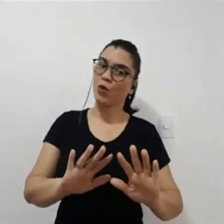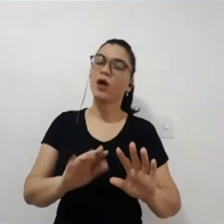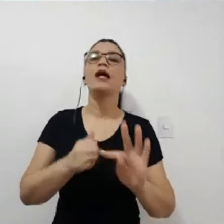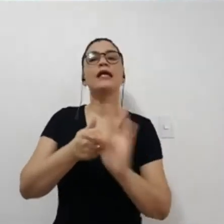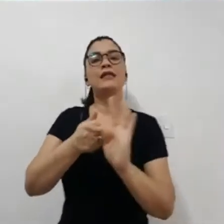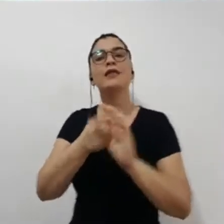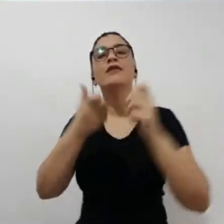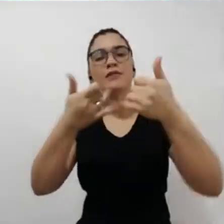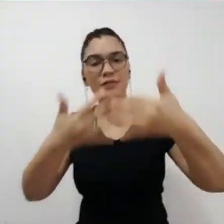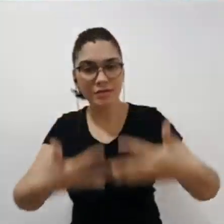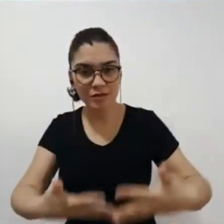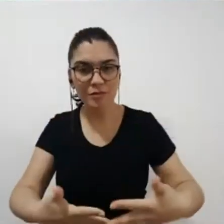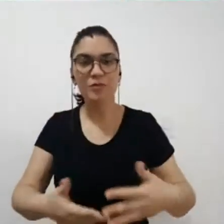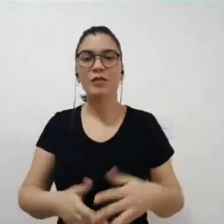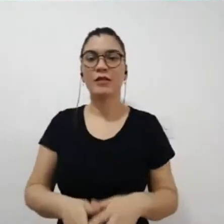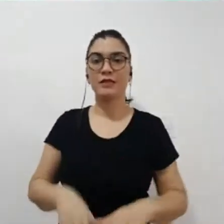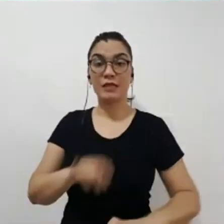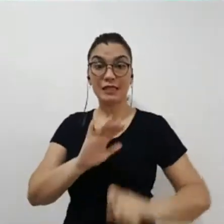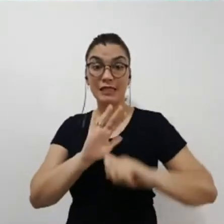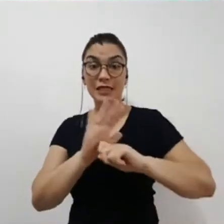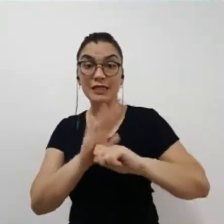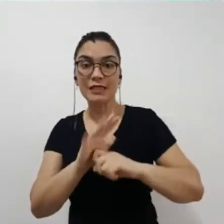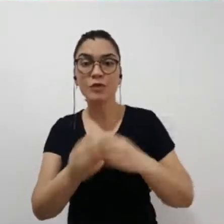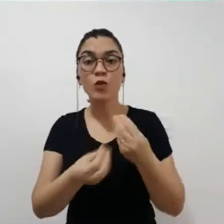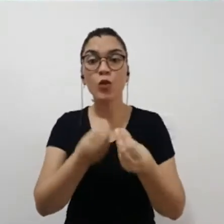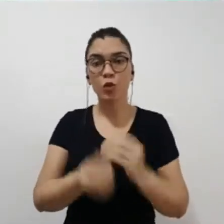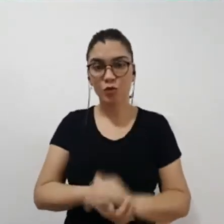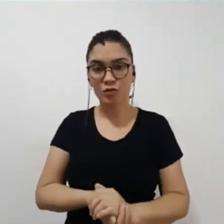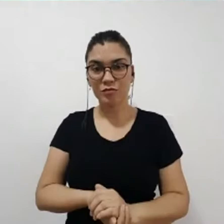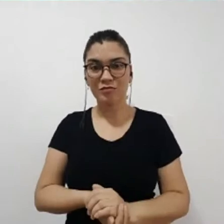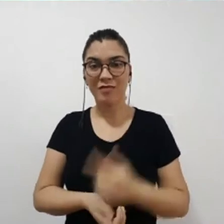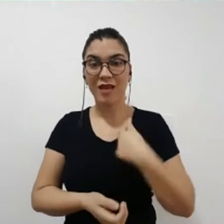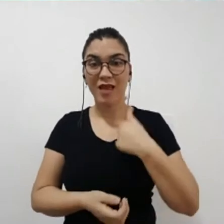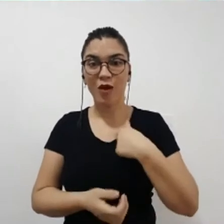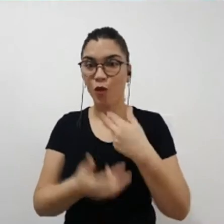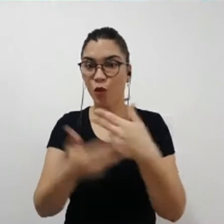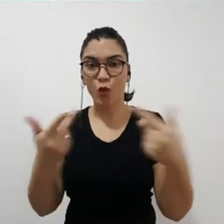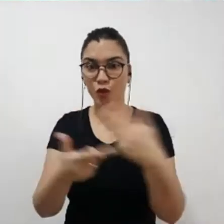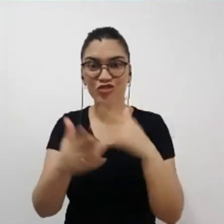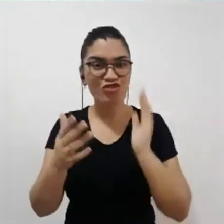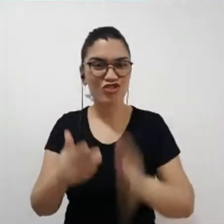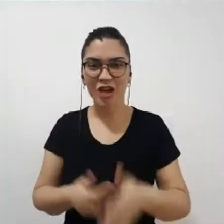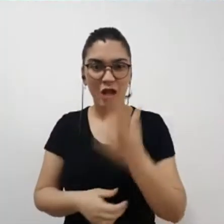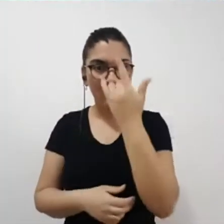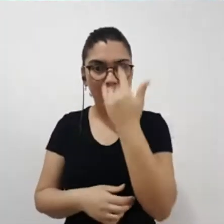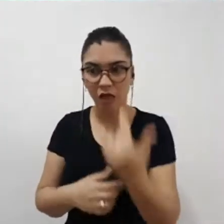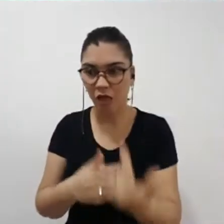pela sua própria cobiça. E aí ele diz, depois, havendo a cobiça